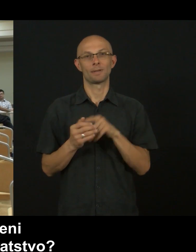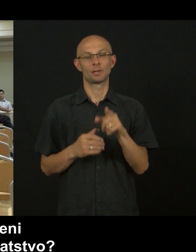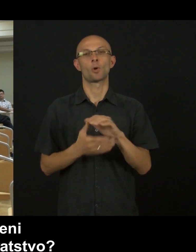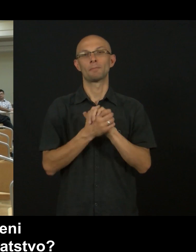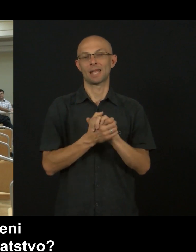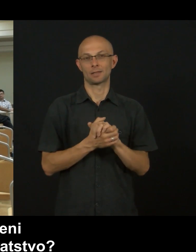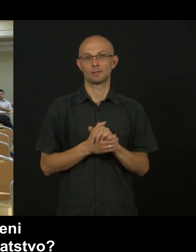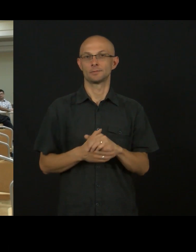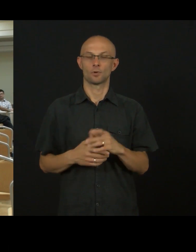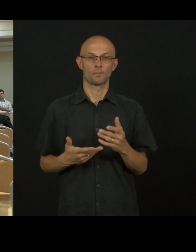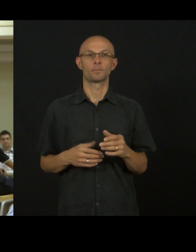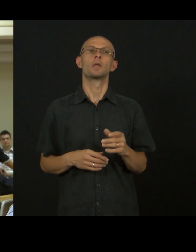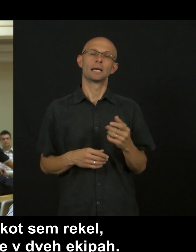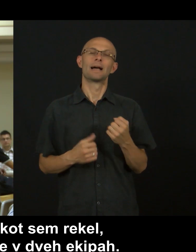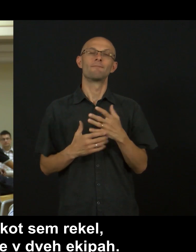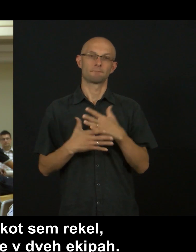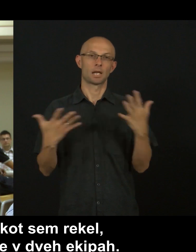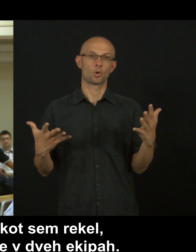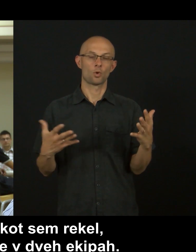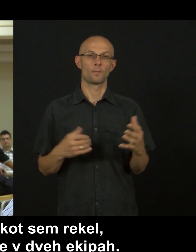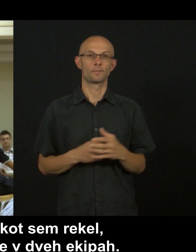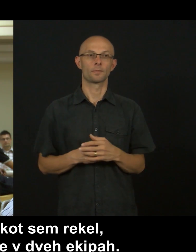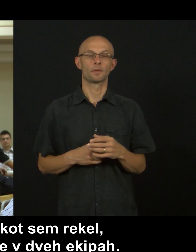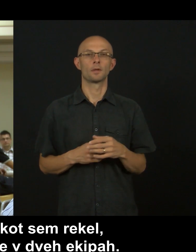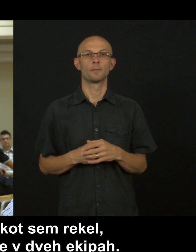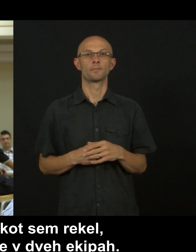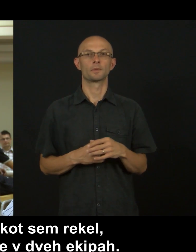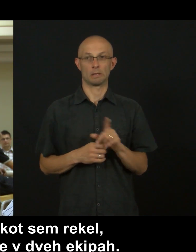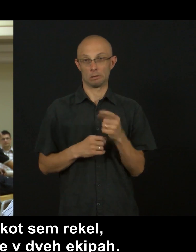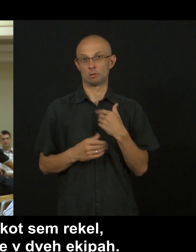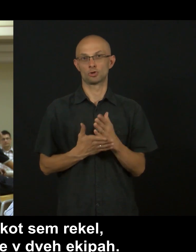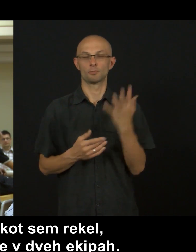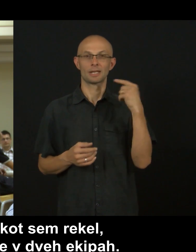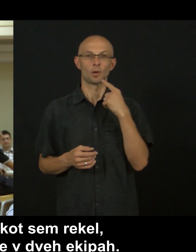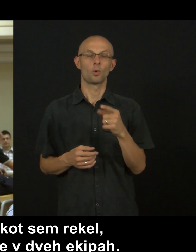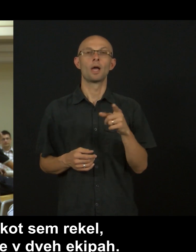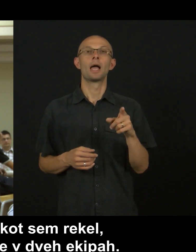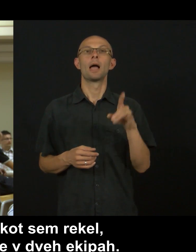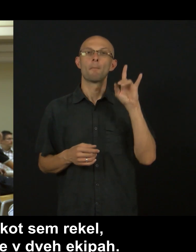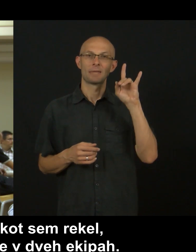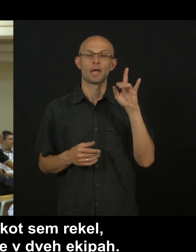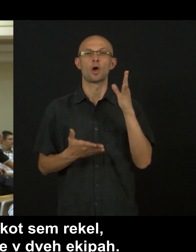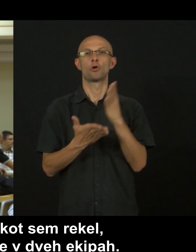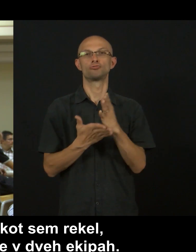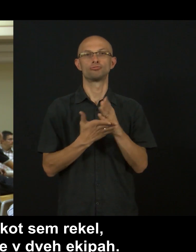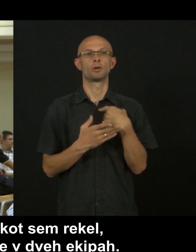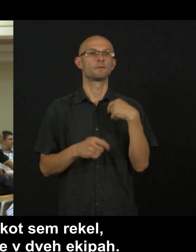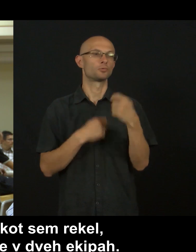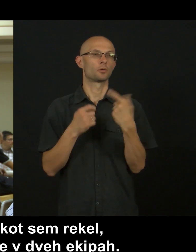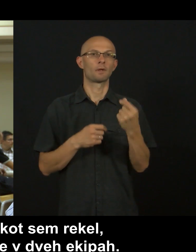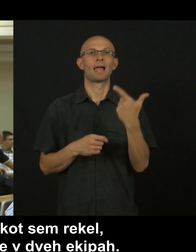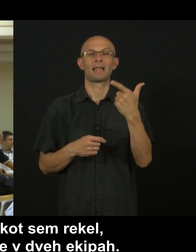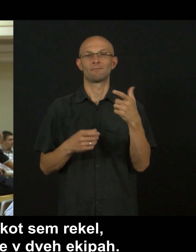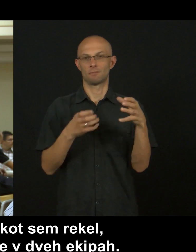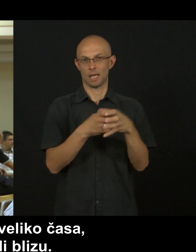ta prijateljstvo, bratstvo? Ja, zelo veliko. Mislim, da, kako sem rekel, z Mihatom smo že